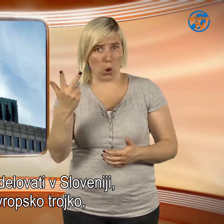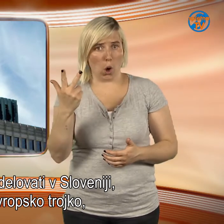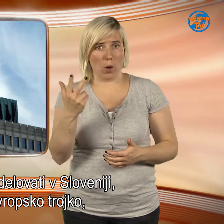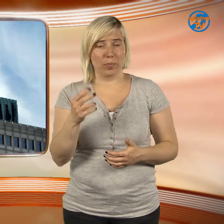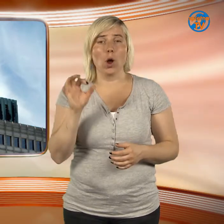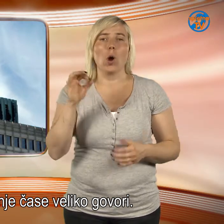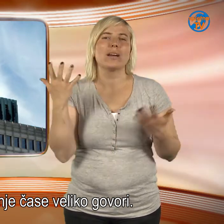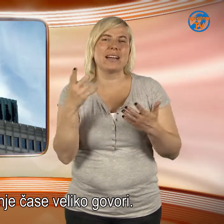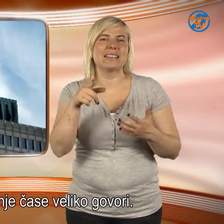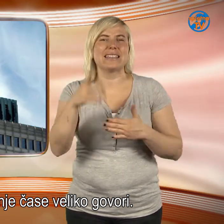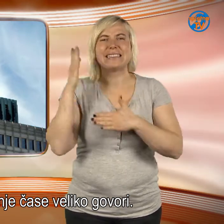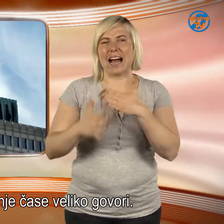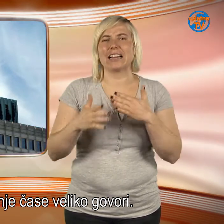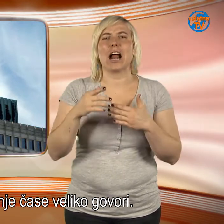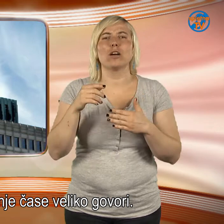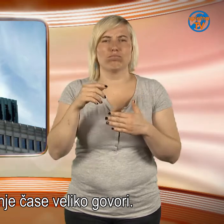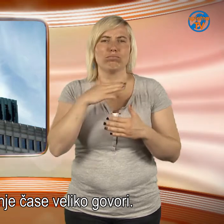zadnje čase veliko govori.